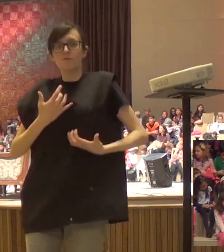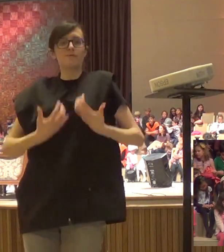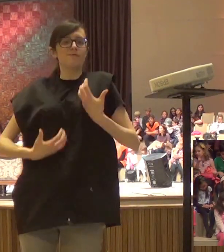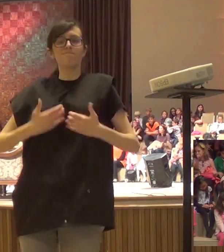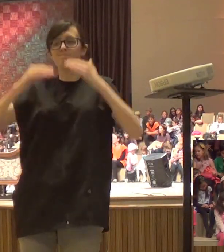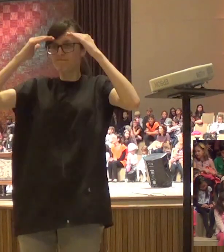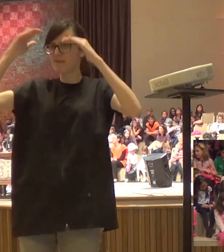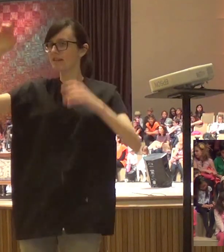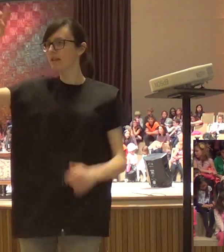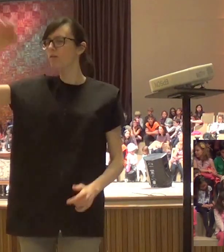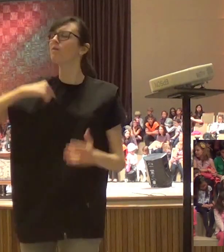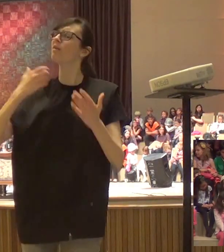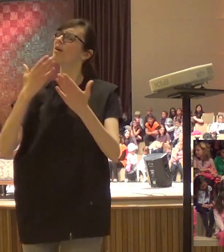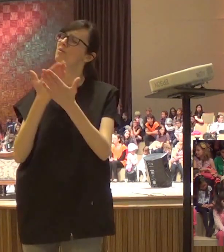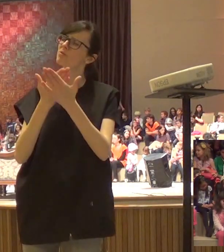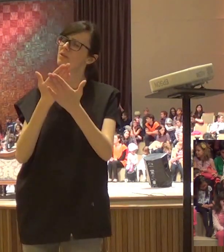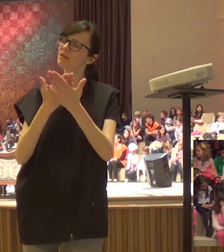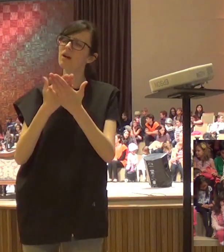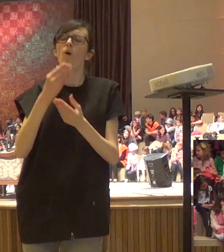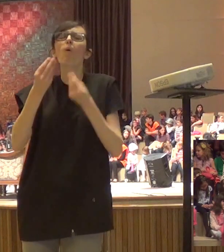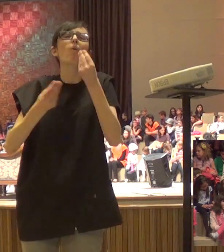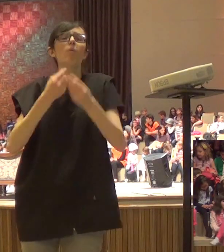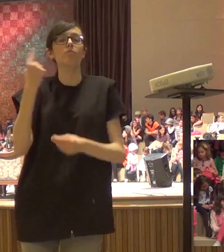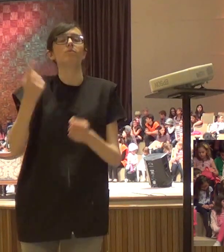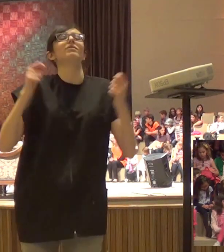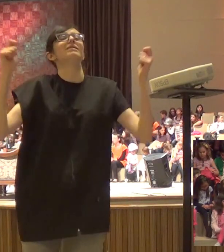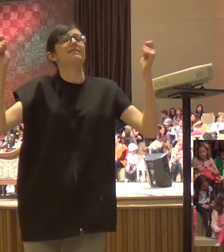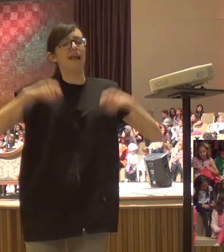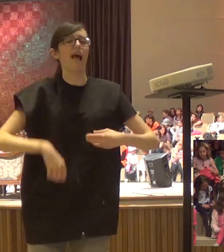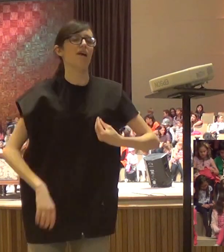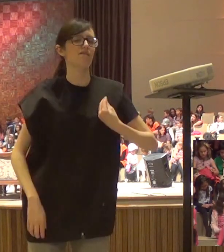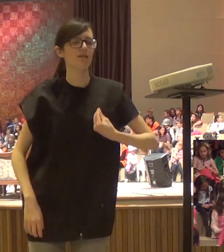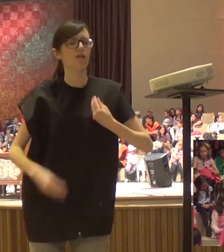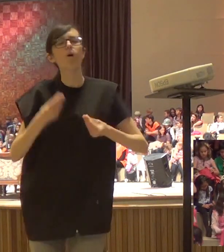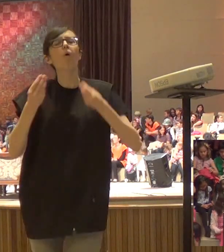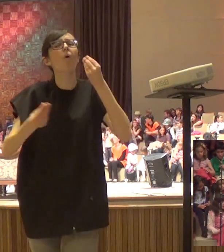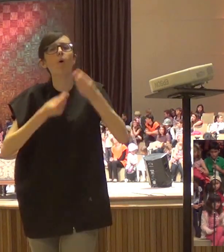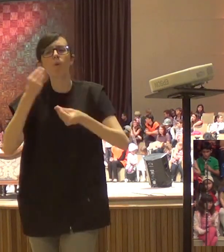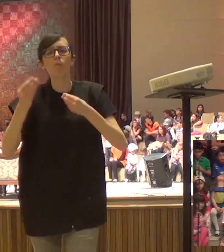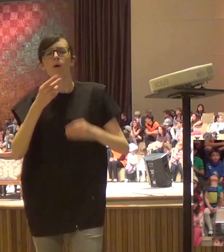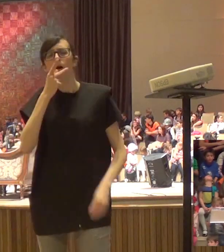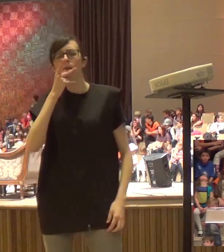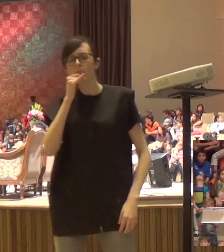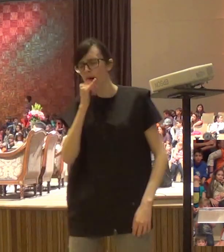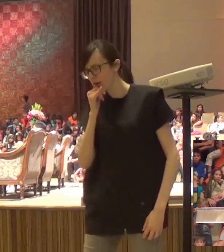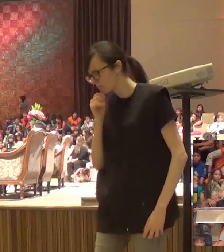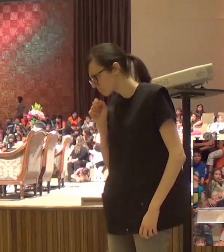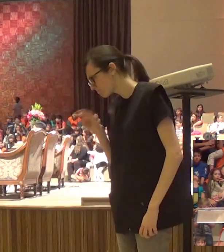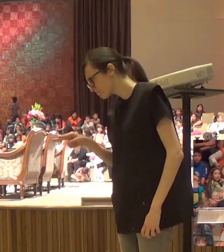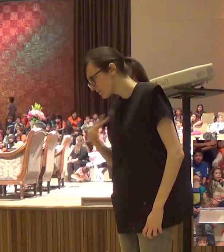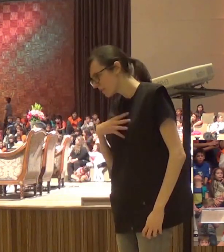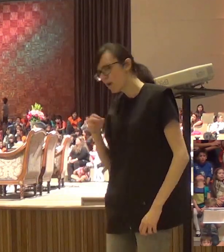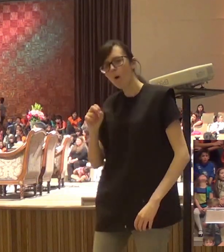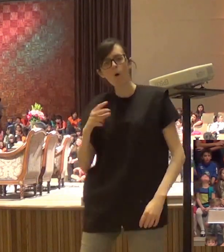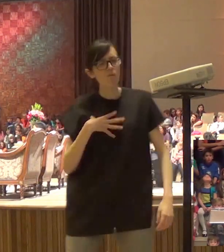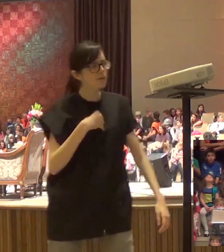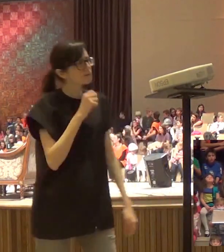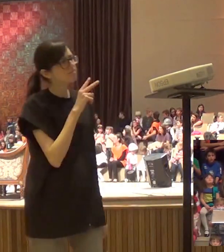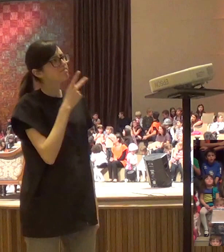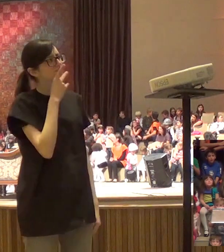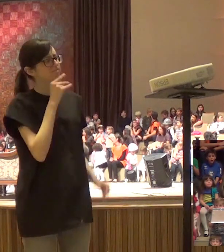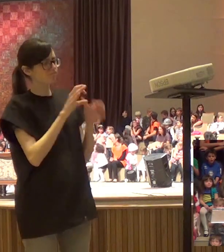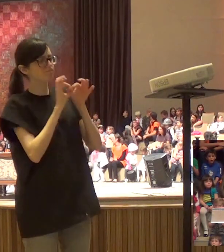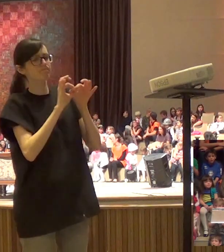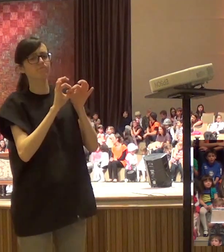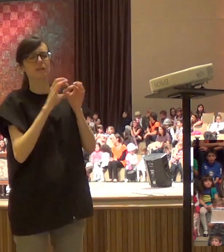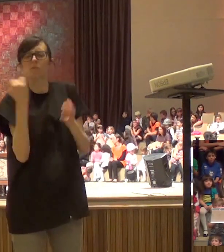filhos. E eu quero estudar esses textos da palavra de Deus e examinar como que nós podemos viver isso. Um coração dos pais voltando